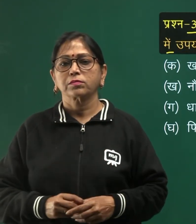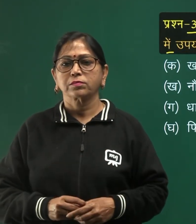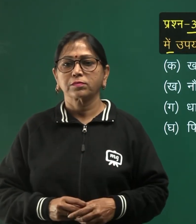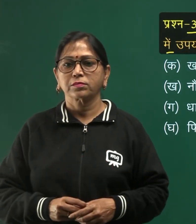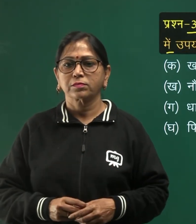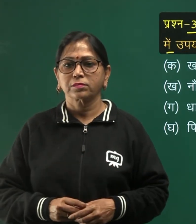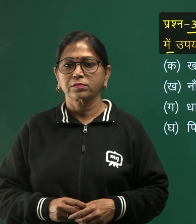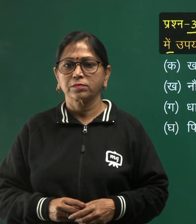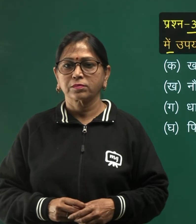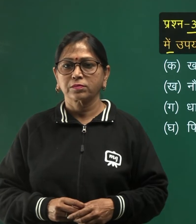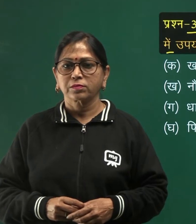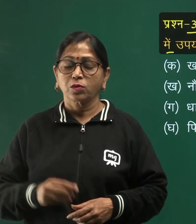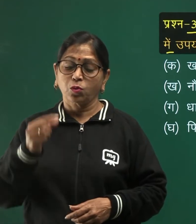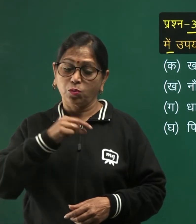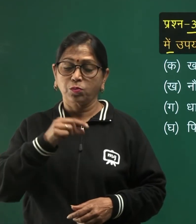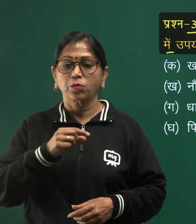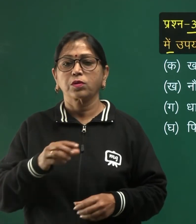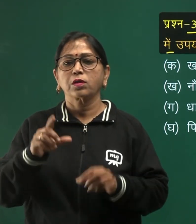रोकने में